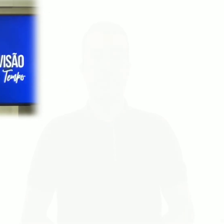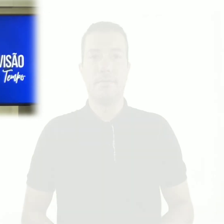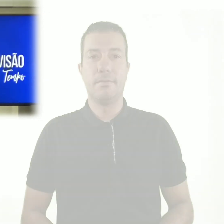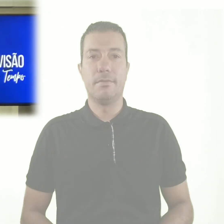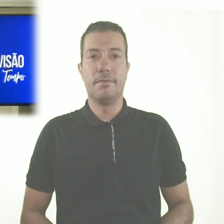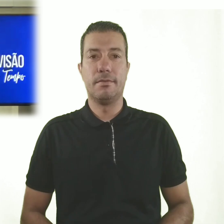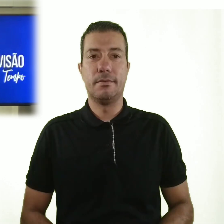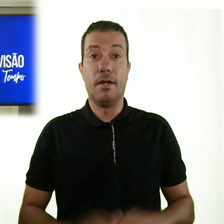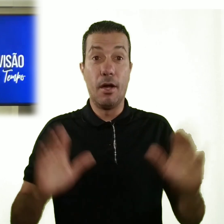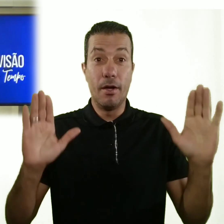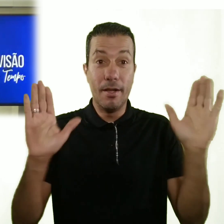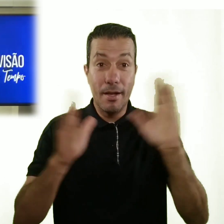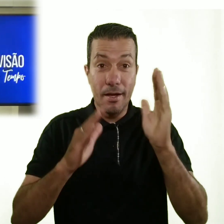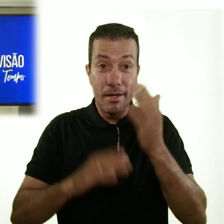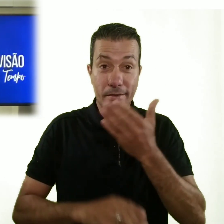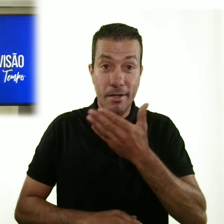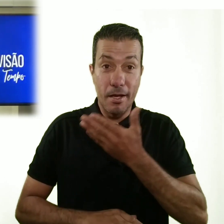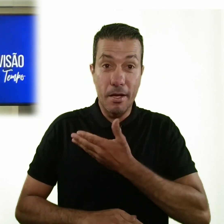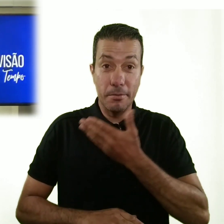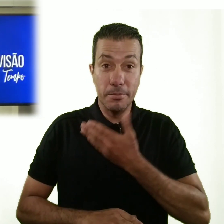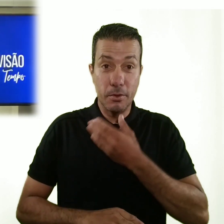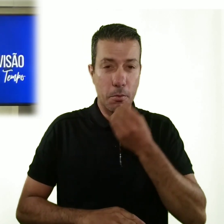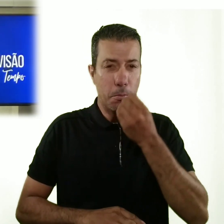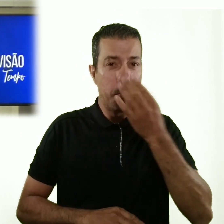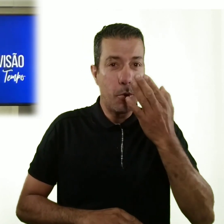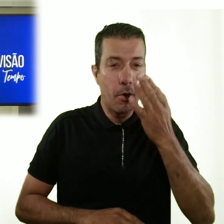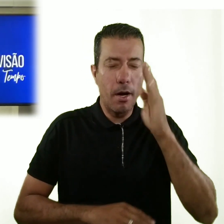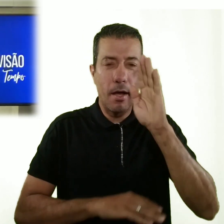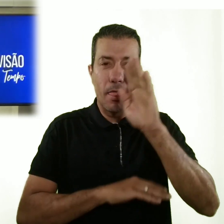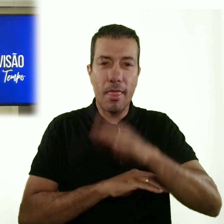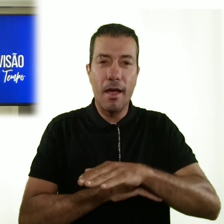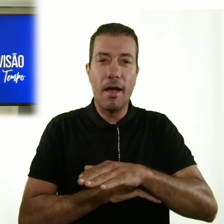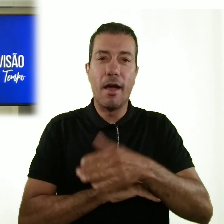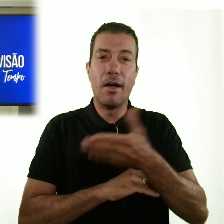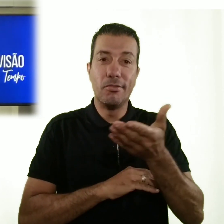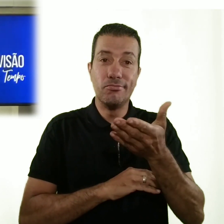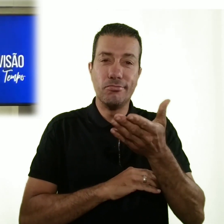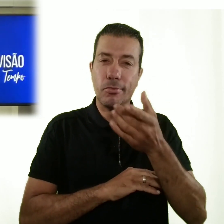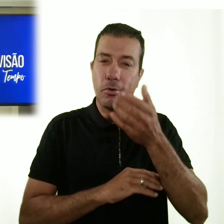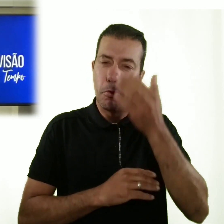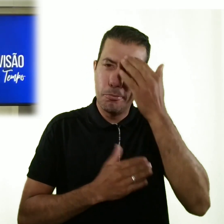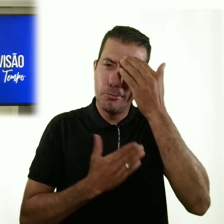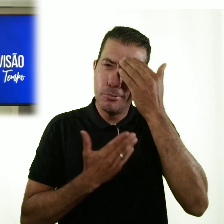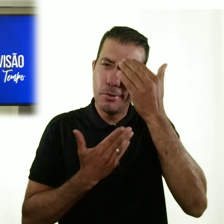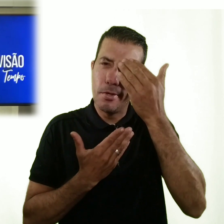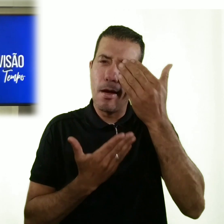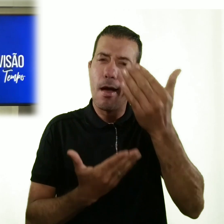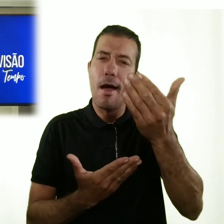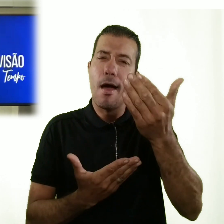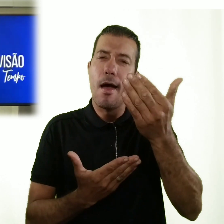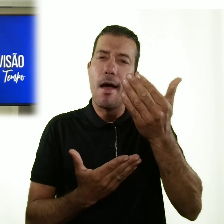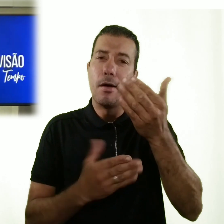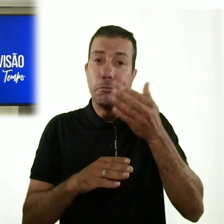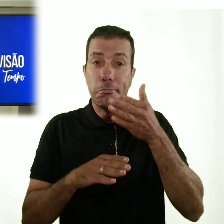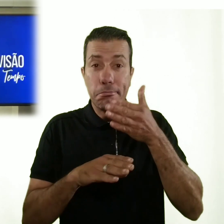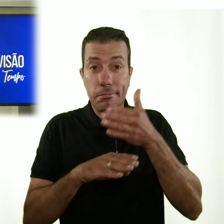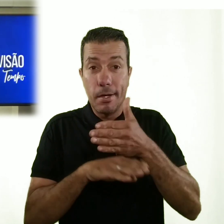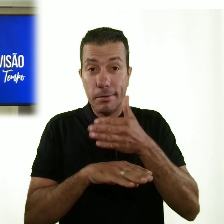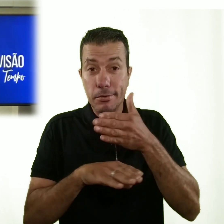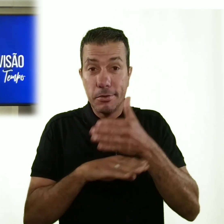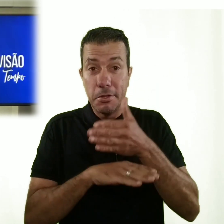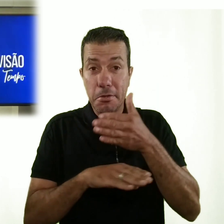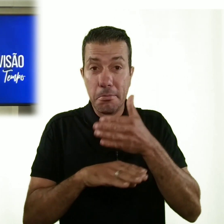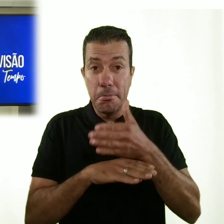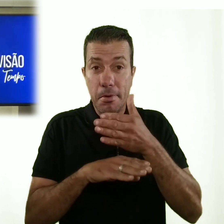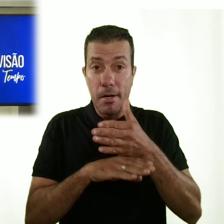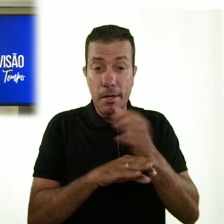Queridos amigos, uma boa tarde. Obrigado por você estar ligado aí nos canais de streaming para acompanhar essa